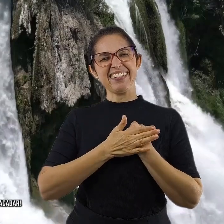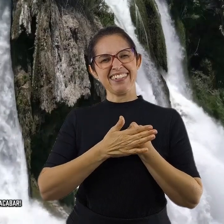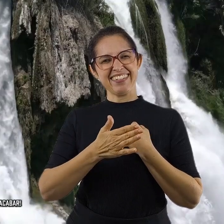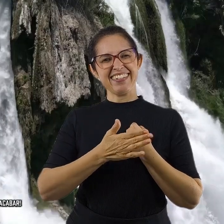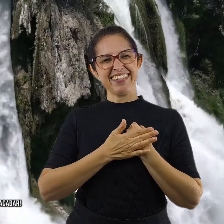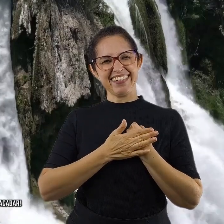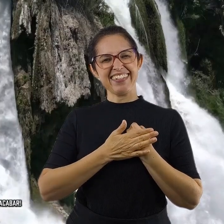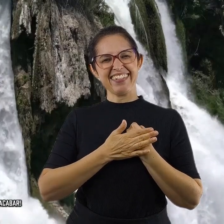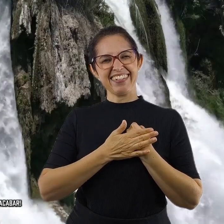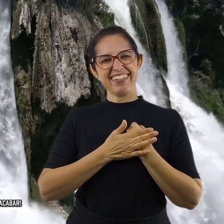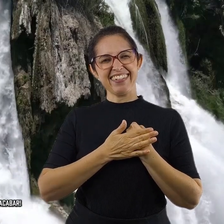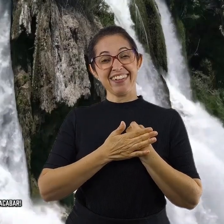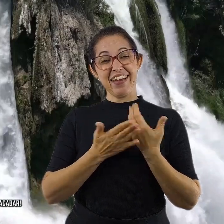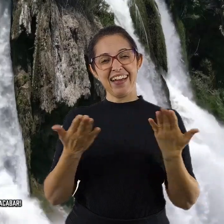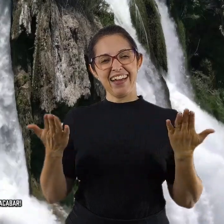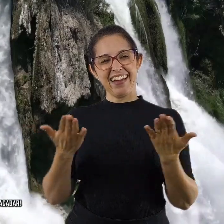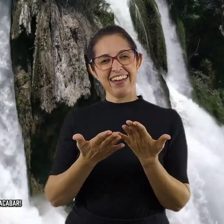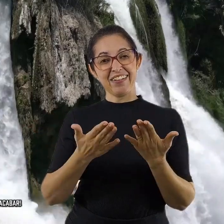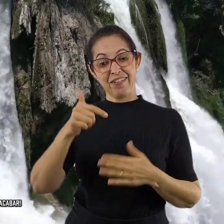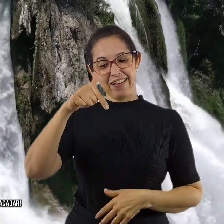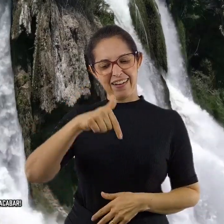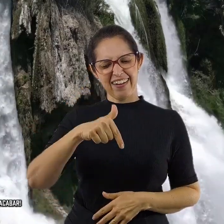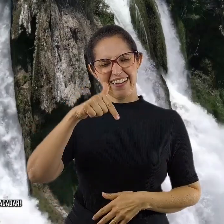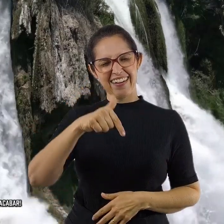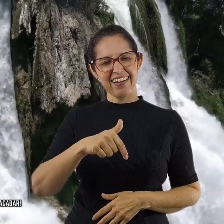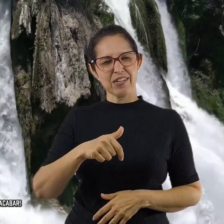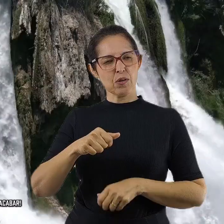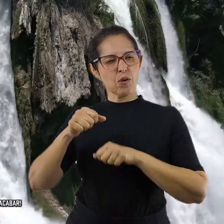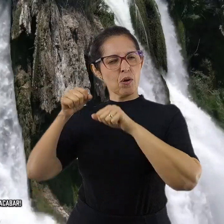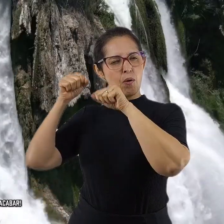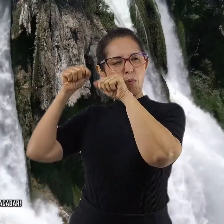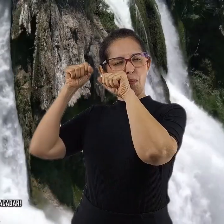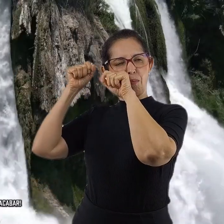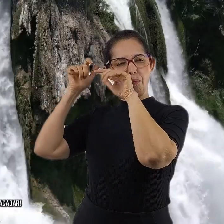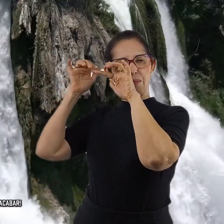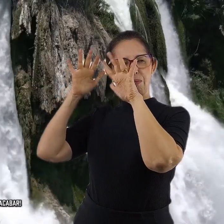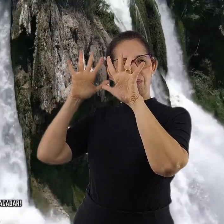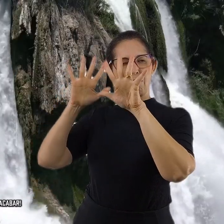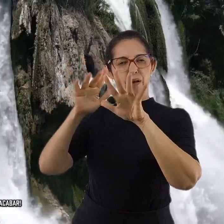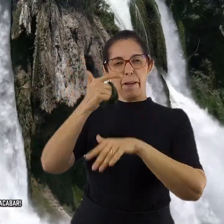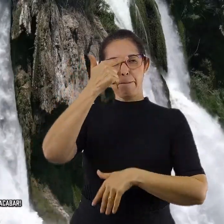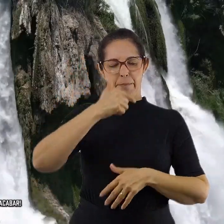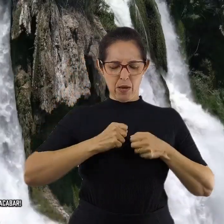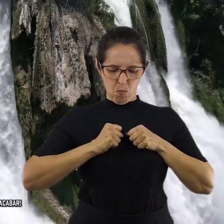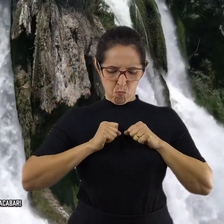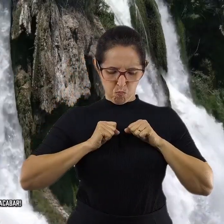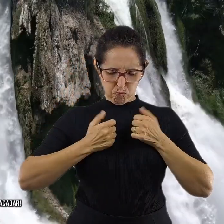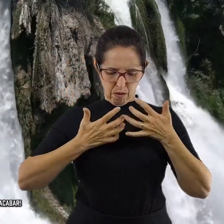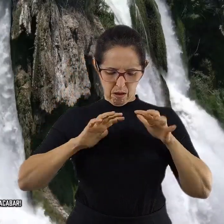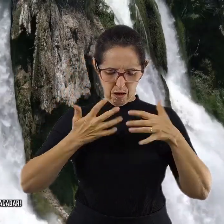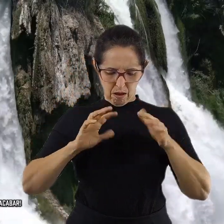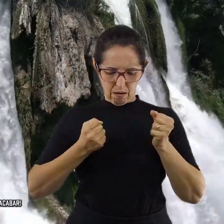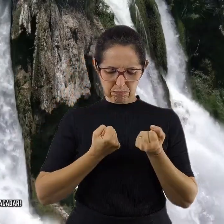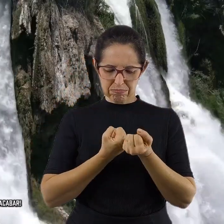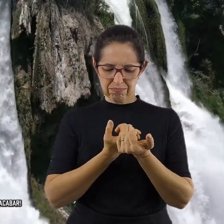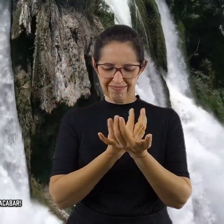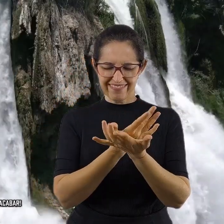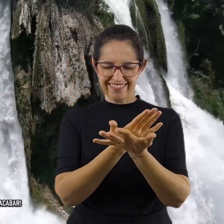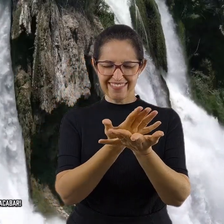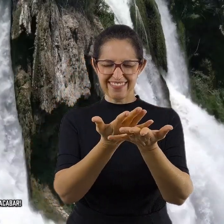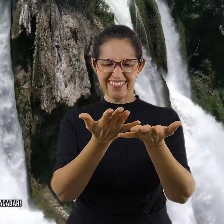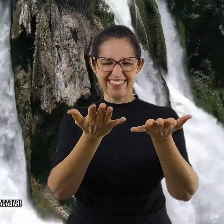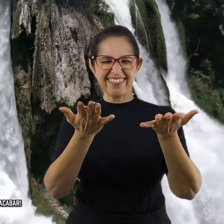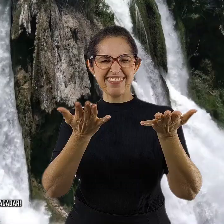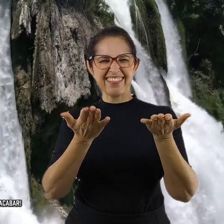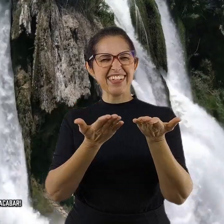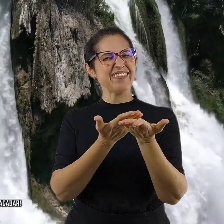desço sobre este lugar e faço resplandecer a minha glória, o meu amor, a